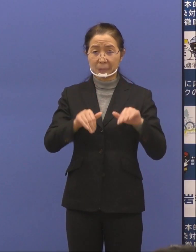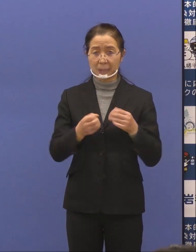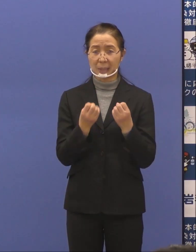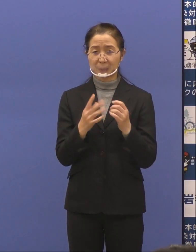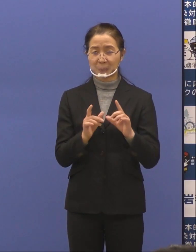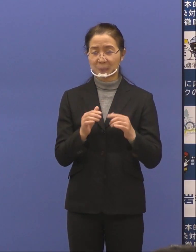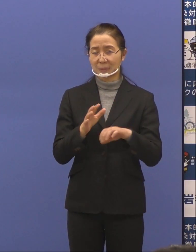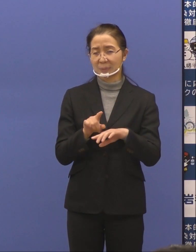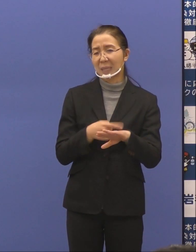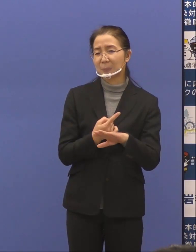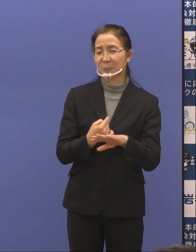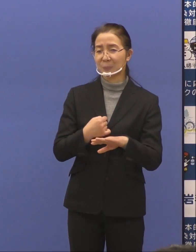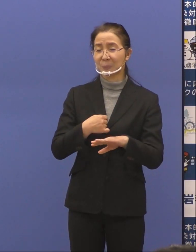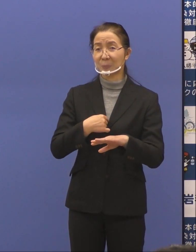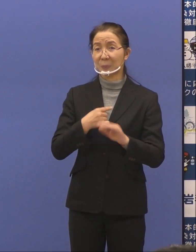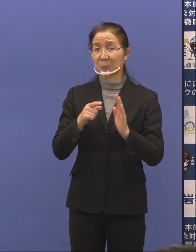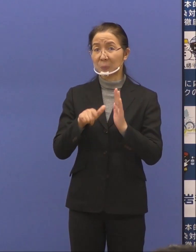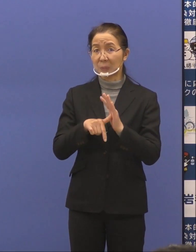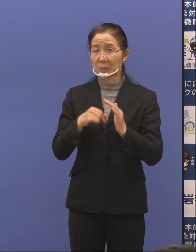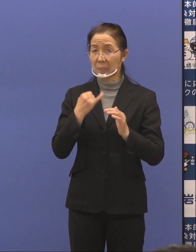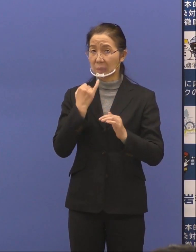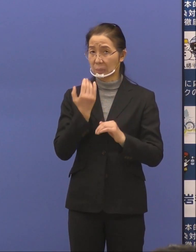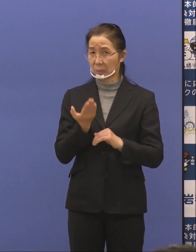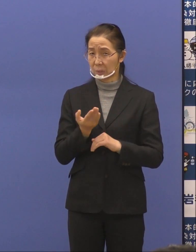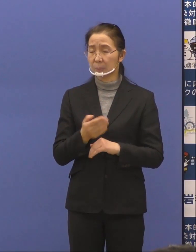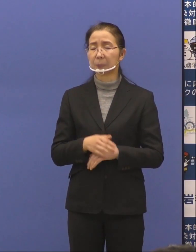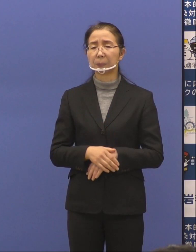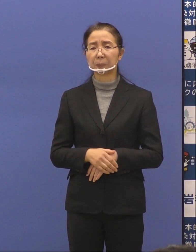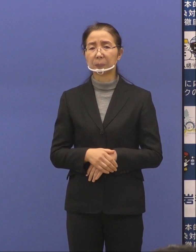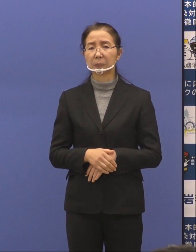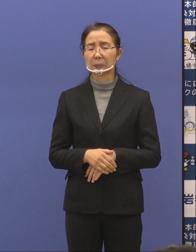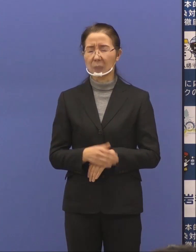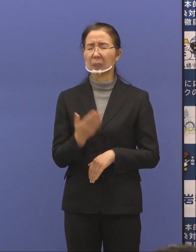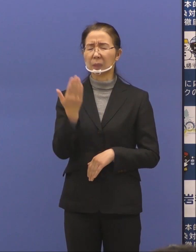ね。 ニュータイプは、